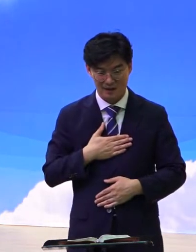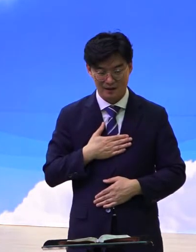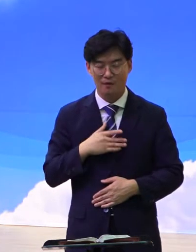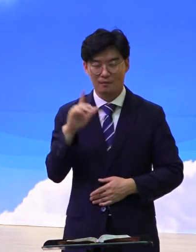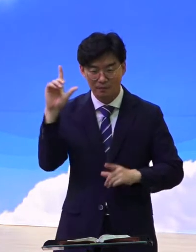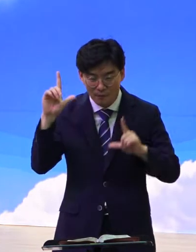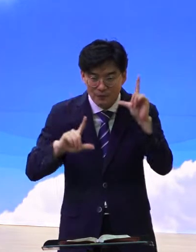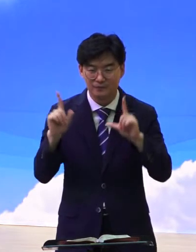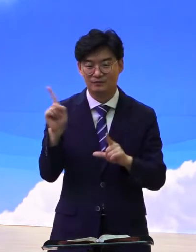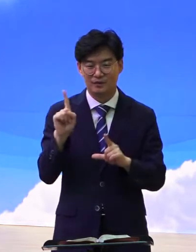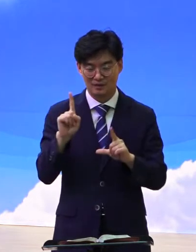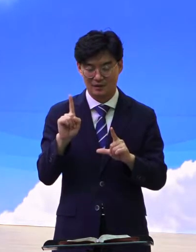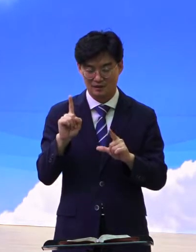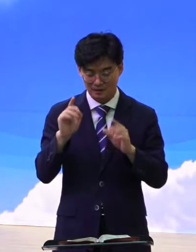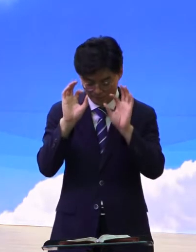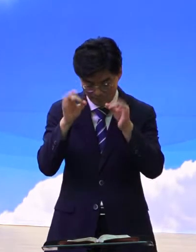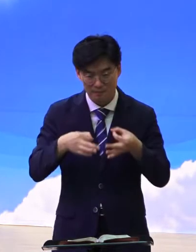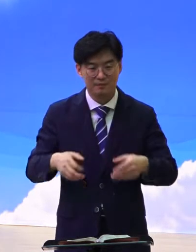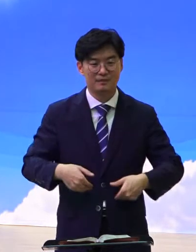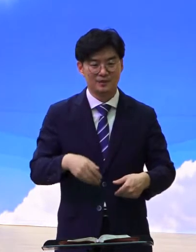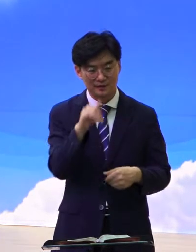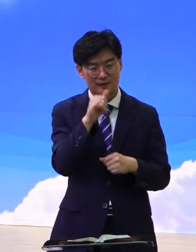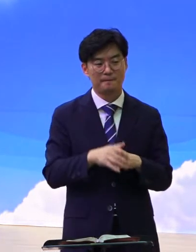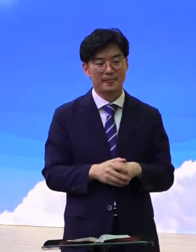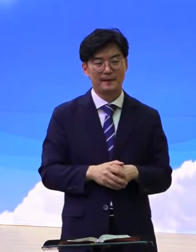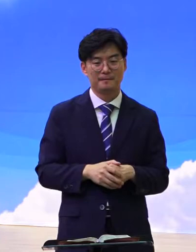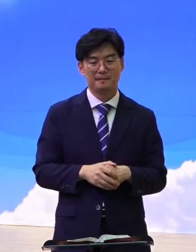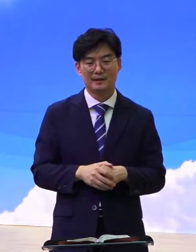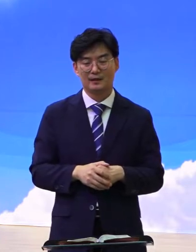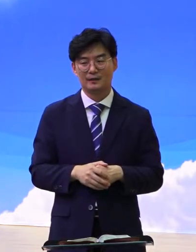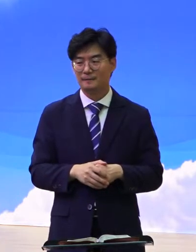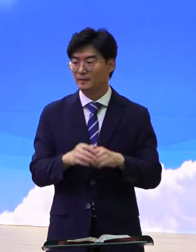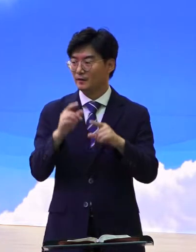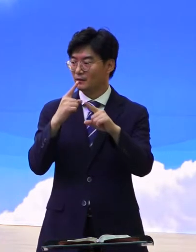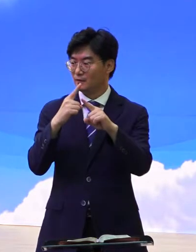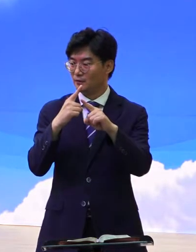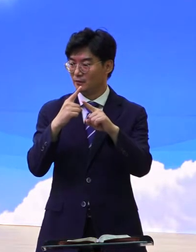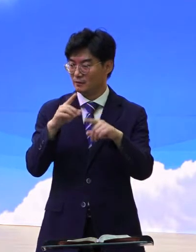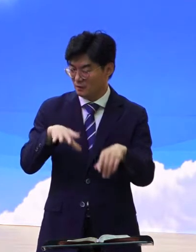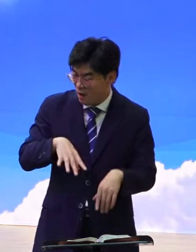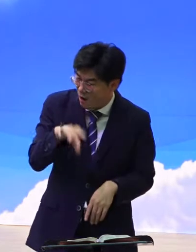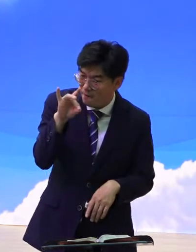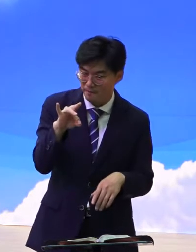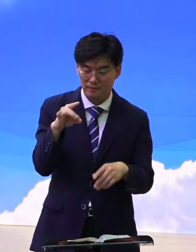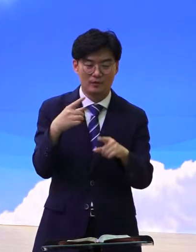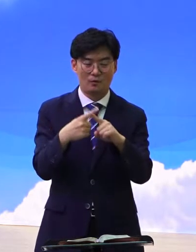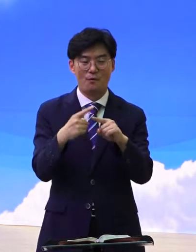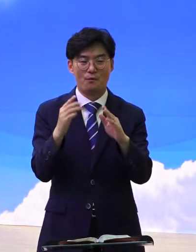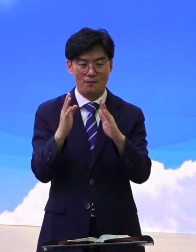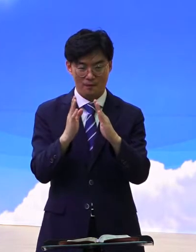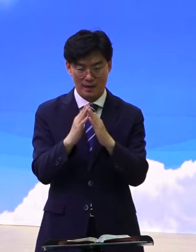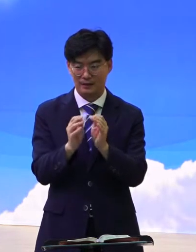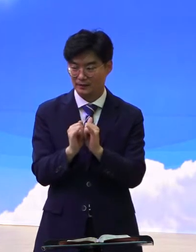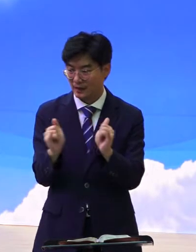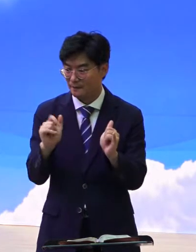초대교회 때의 성도들의 신앙은 적어도 정말 예수님을 사랑하며 뜨겁게 목숨까지